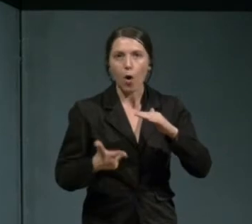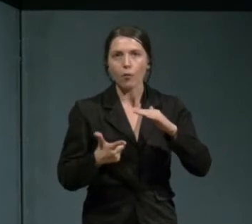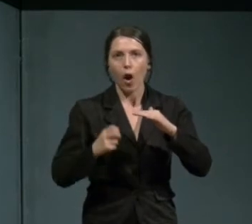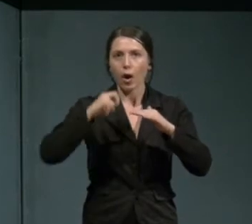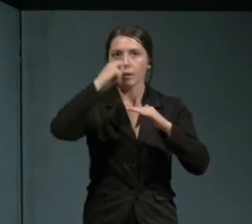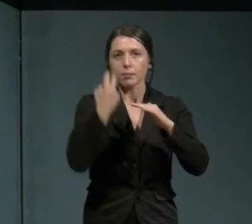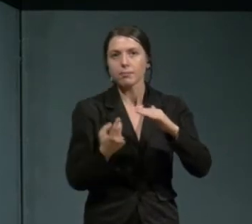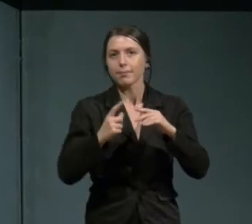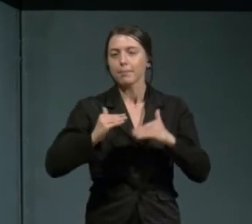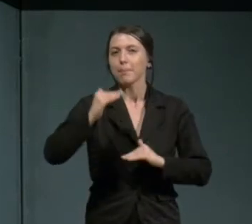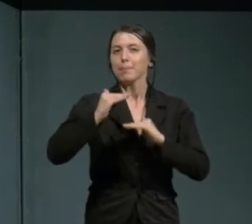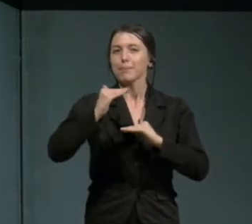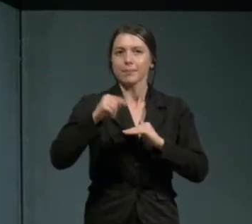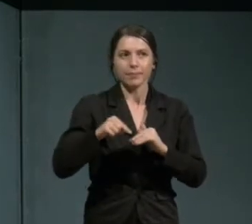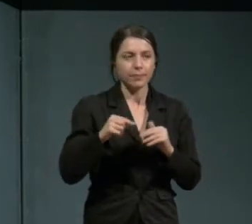punto